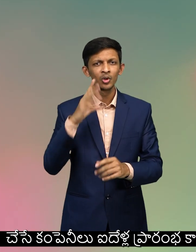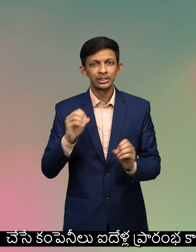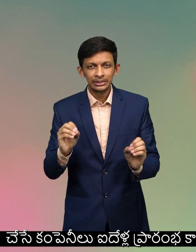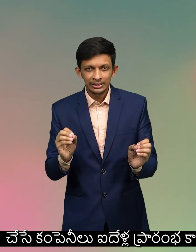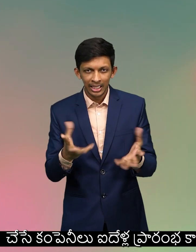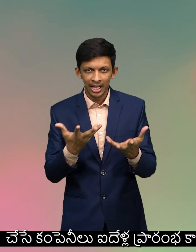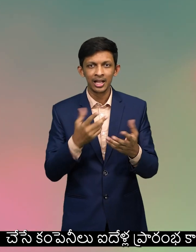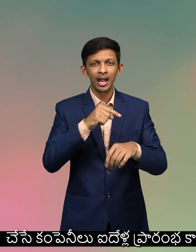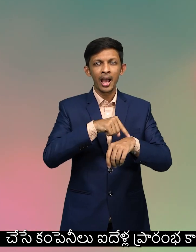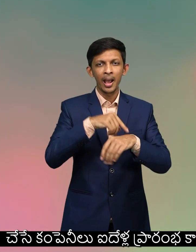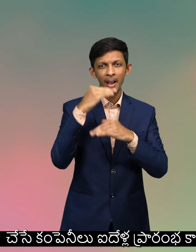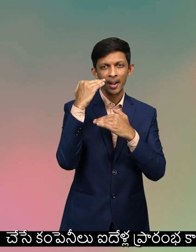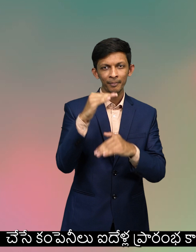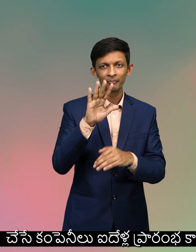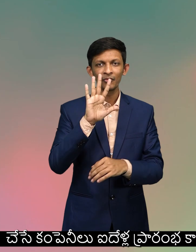చెల్లించాల్సిన అవసరం లేదు.